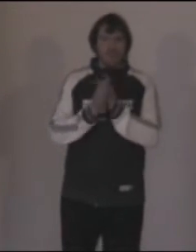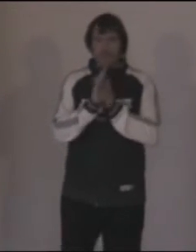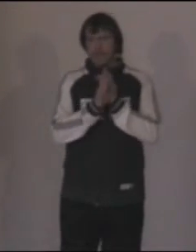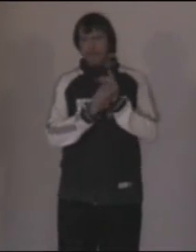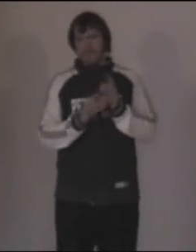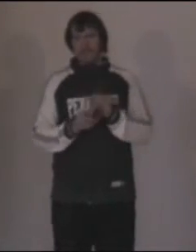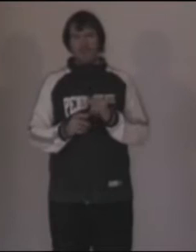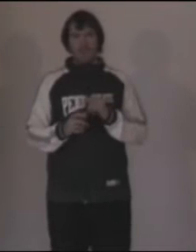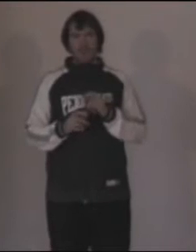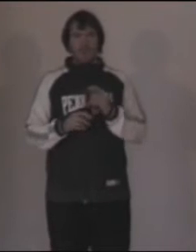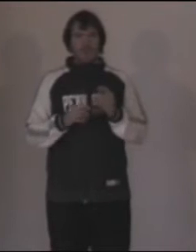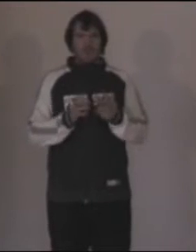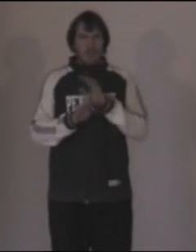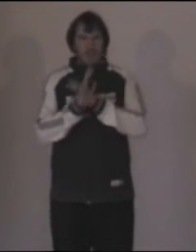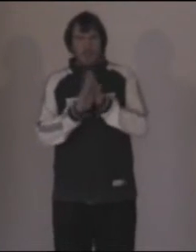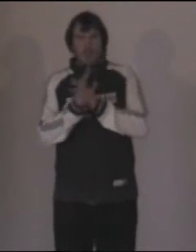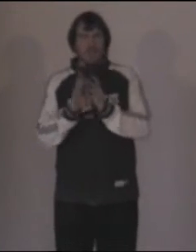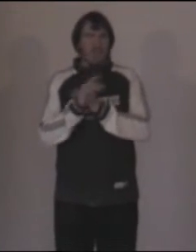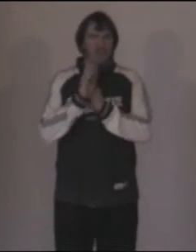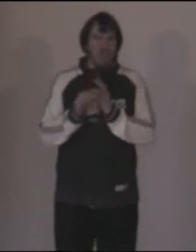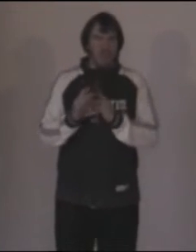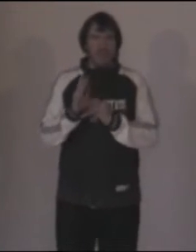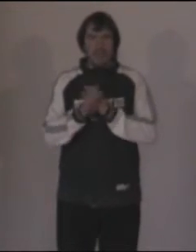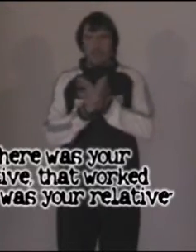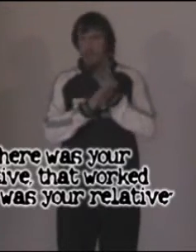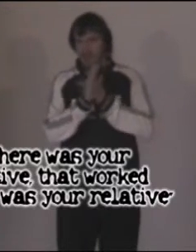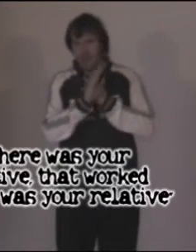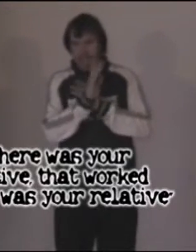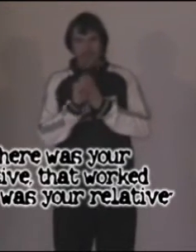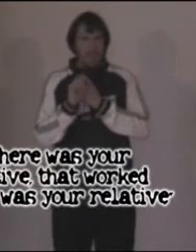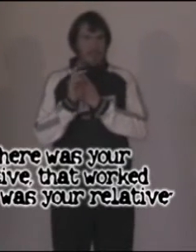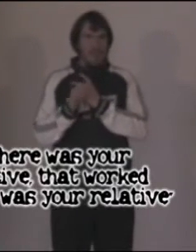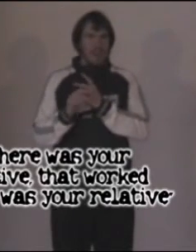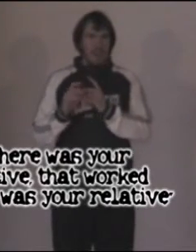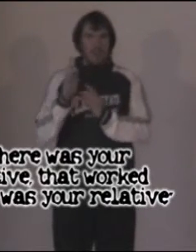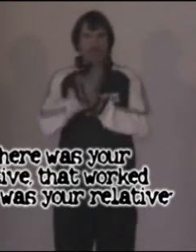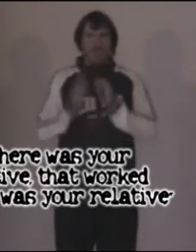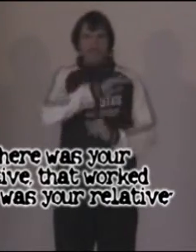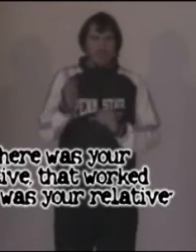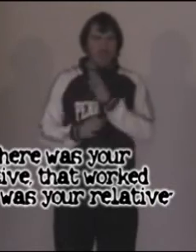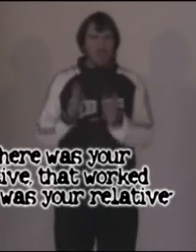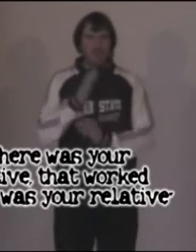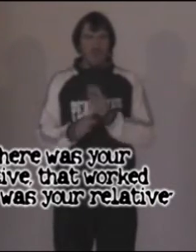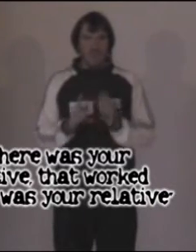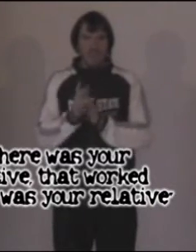cosa. Tu hai chiesto adesso questa cosa qui, no? Ma è arrivata una nuova legge in cui uno non può più chiedere